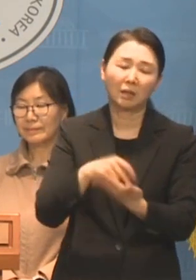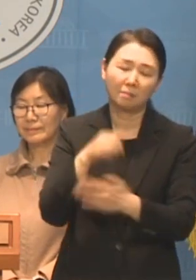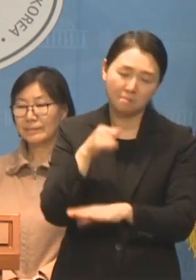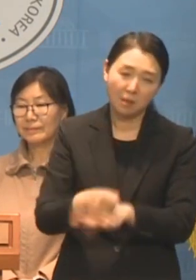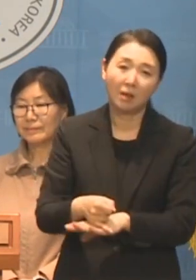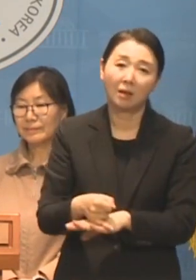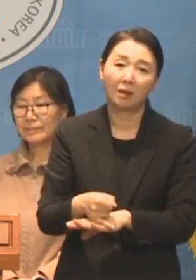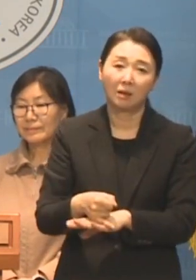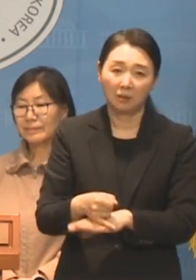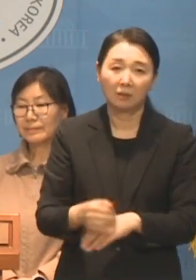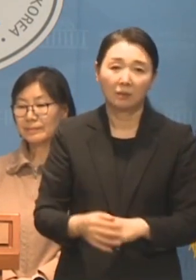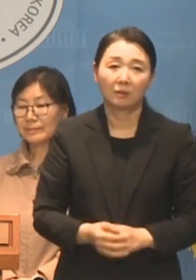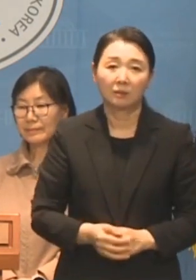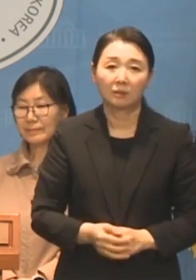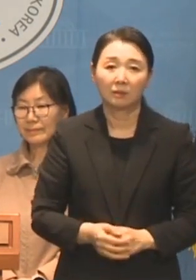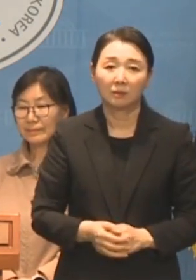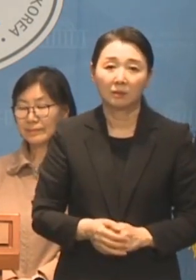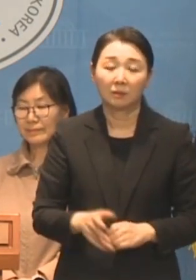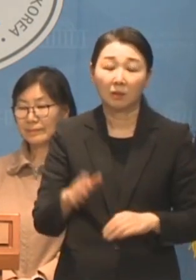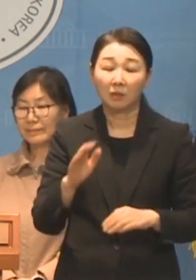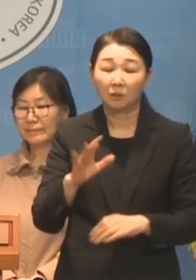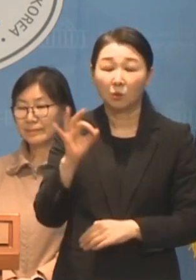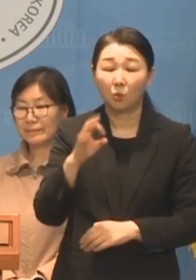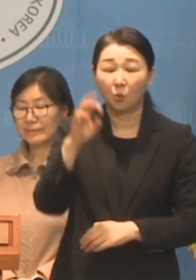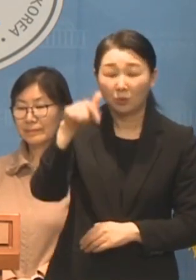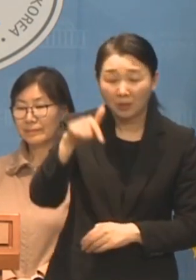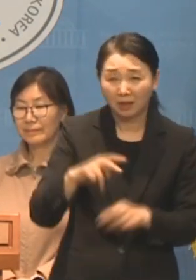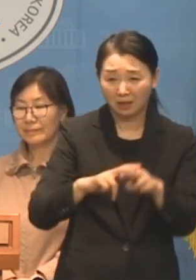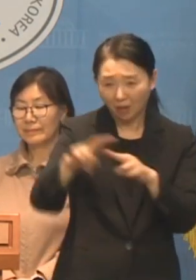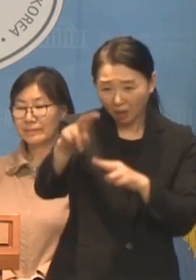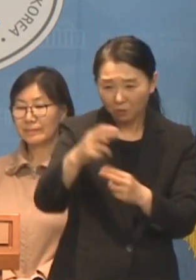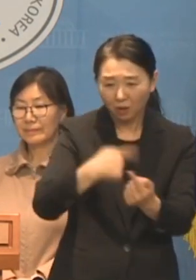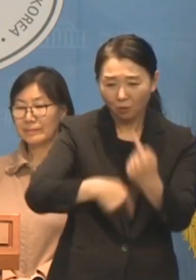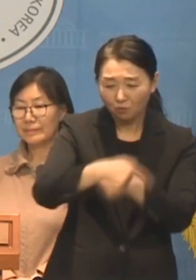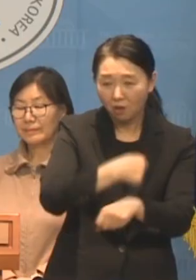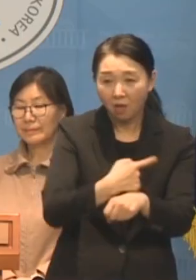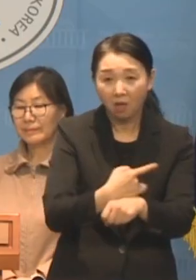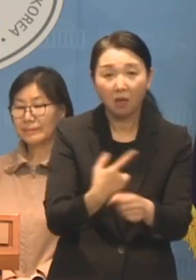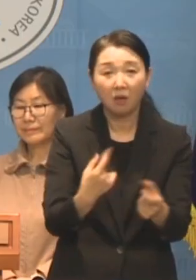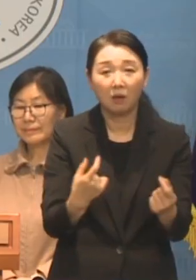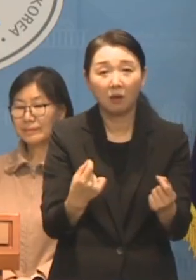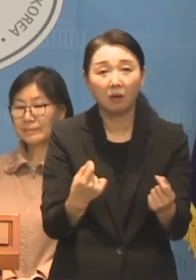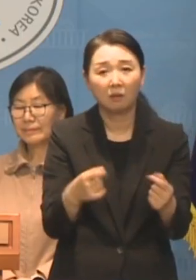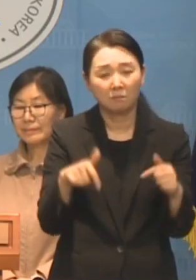수준입니다. 여기에 오색 삭도가 설치되어서 운영된다면